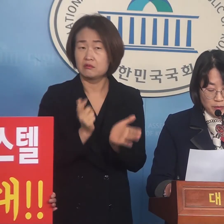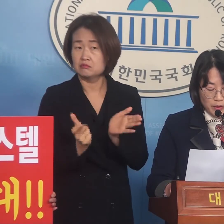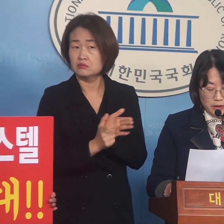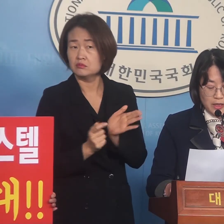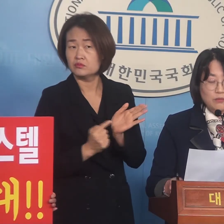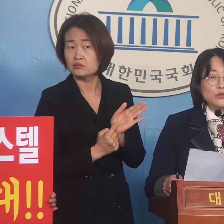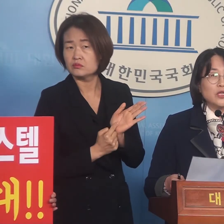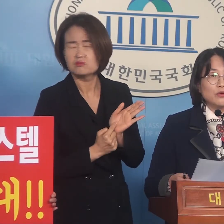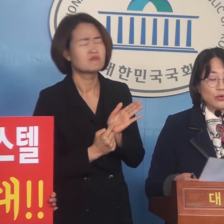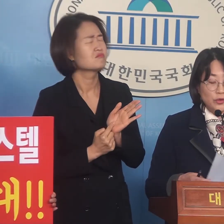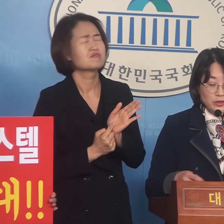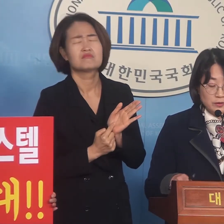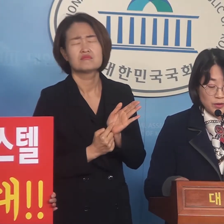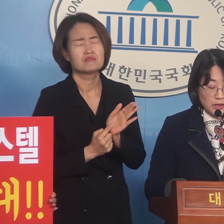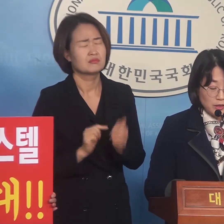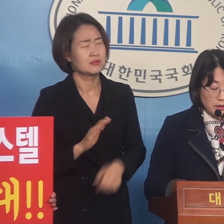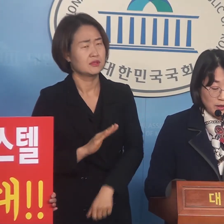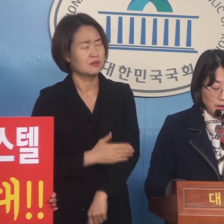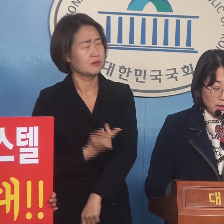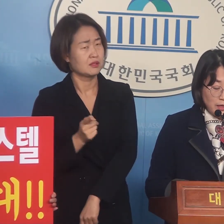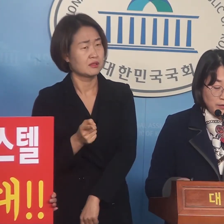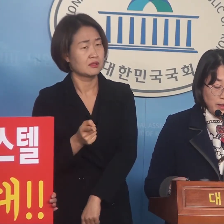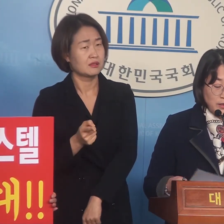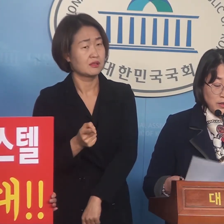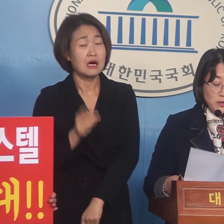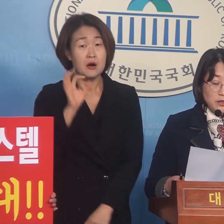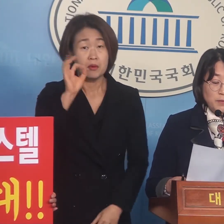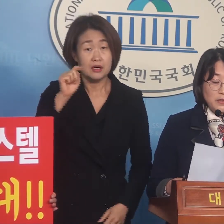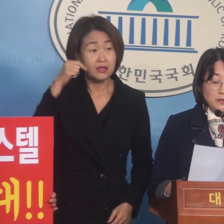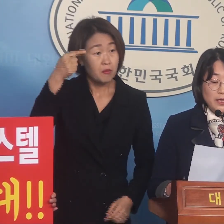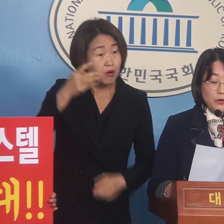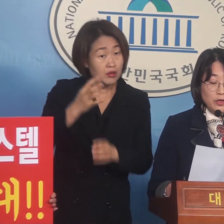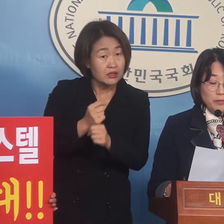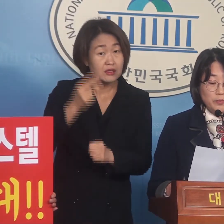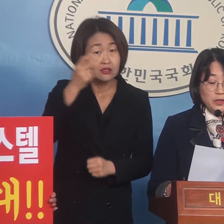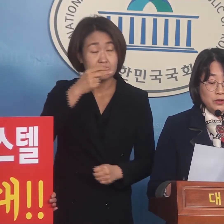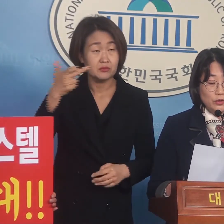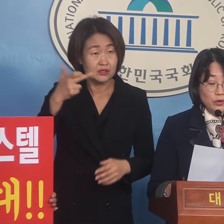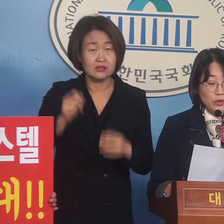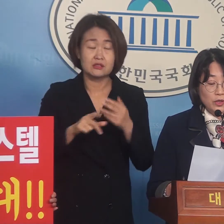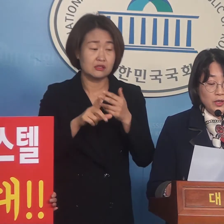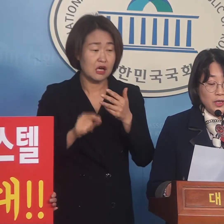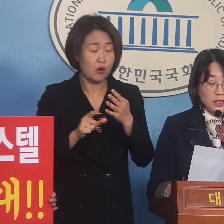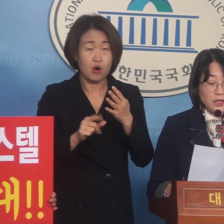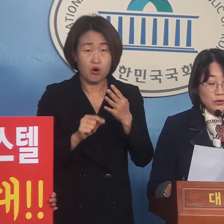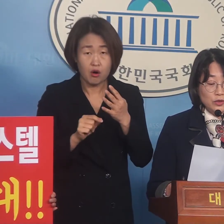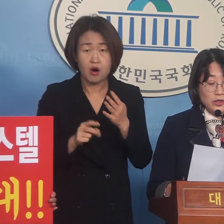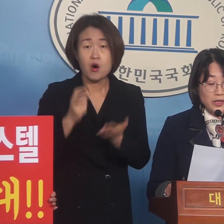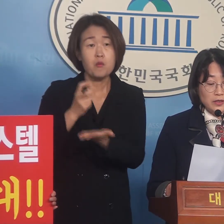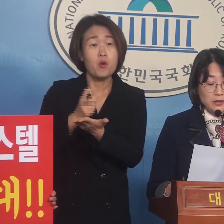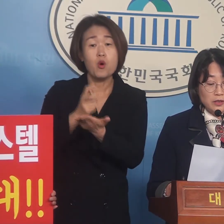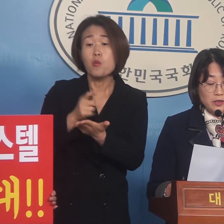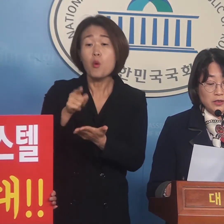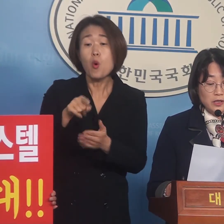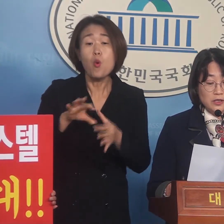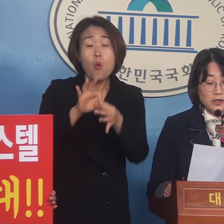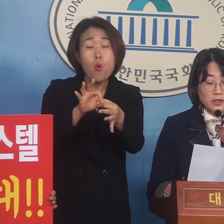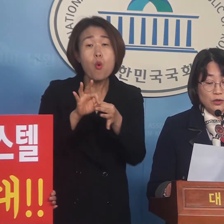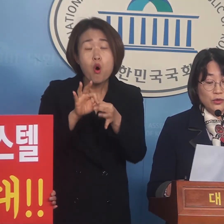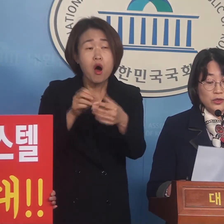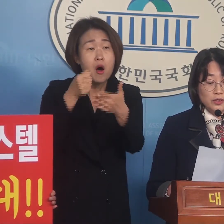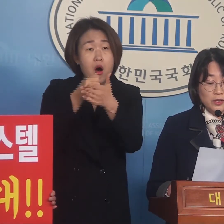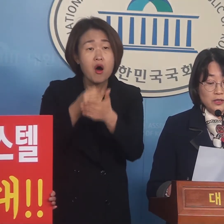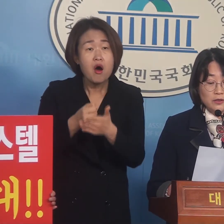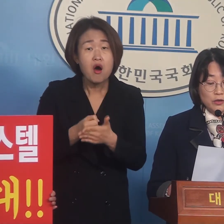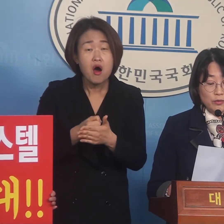이는 명백히 잘못된 공고였습니다. 다음 해인 2018년 4월 법제처도 해당 도시계획 시설